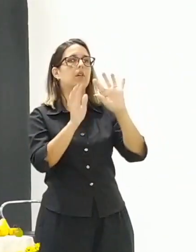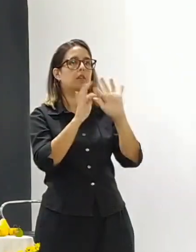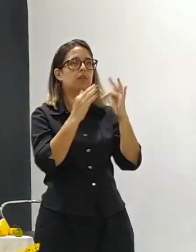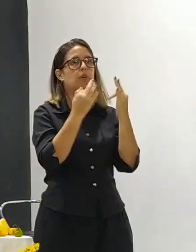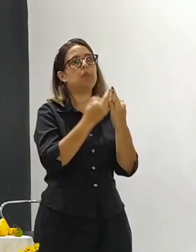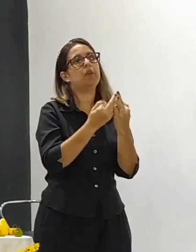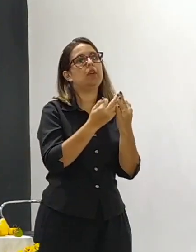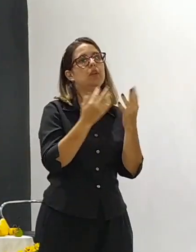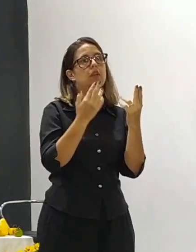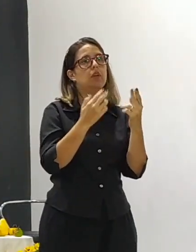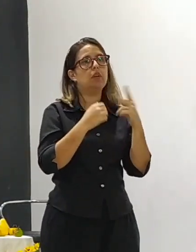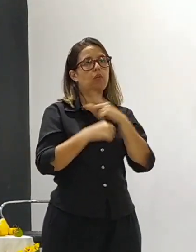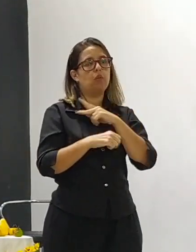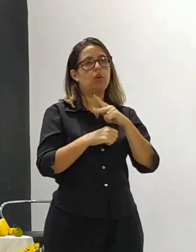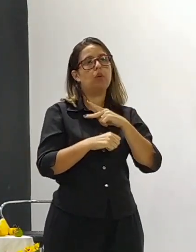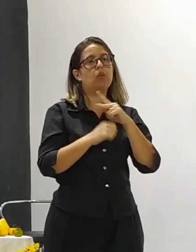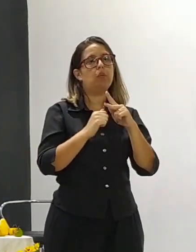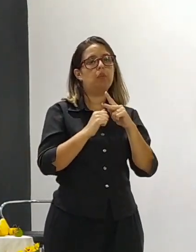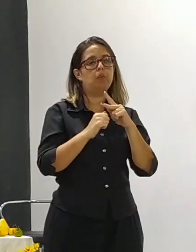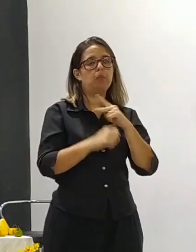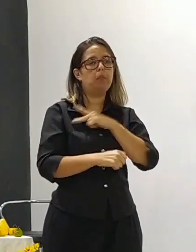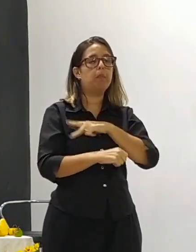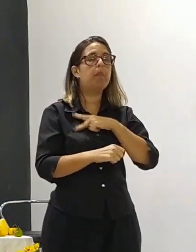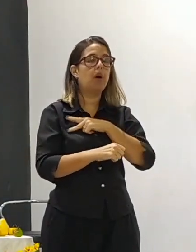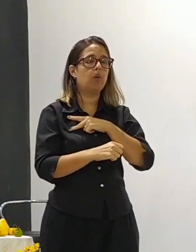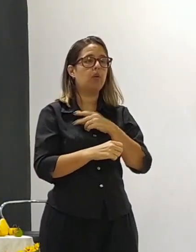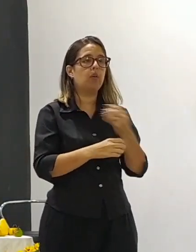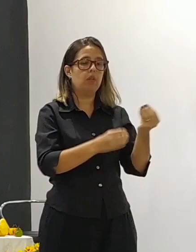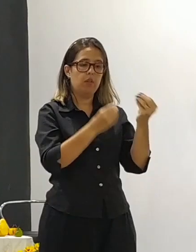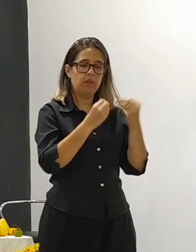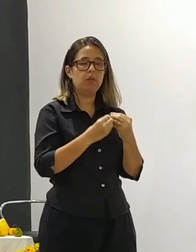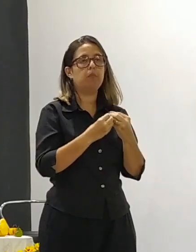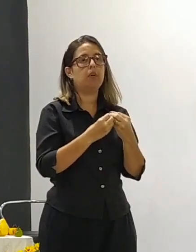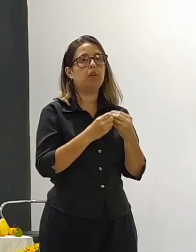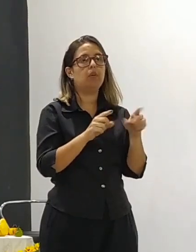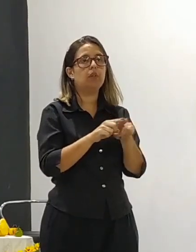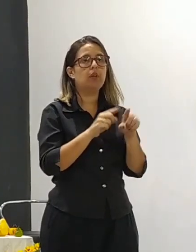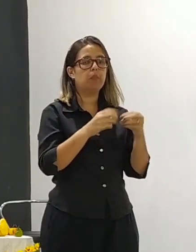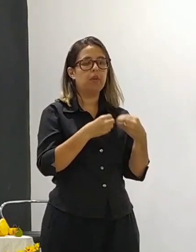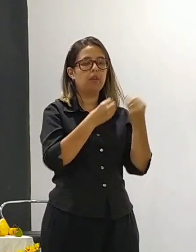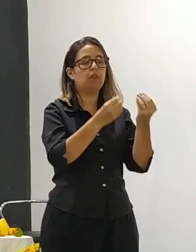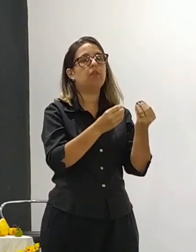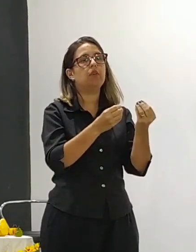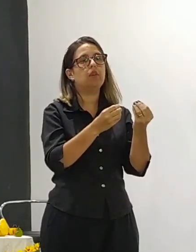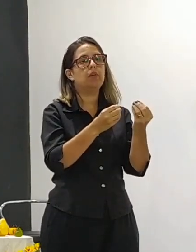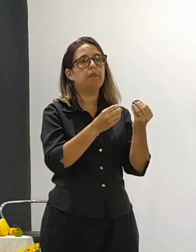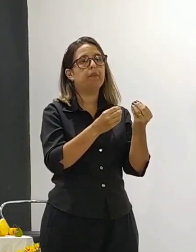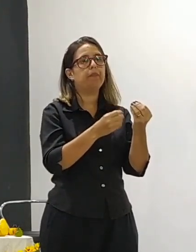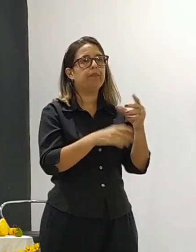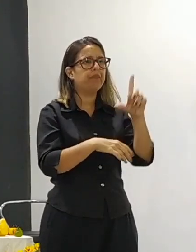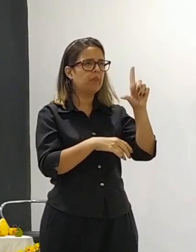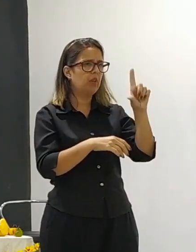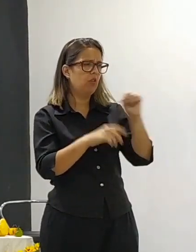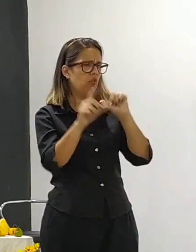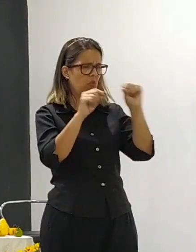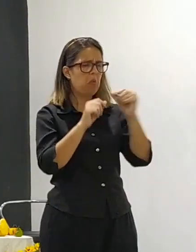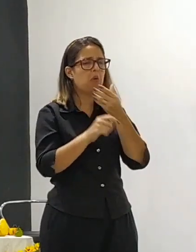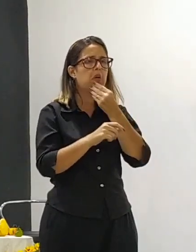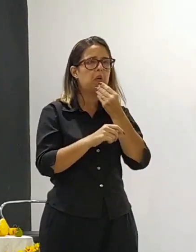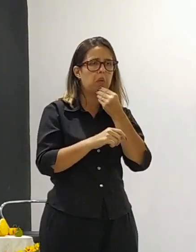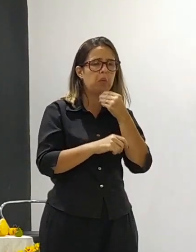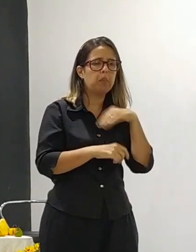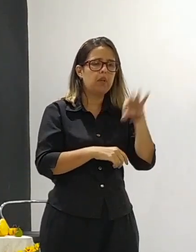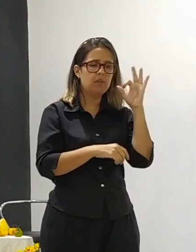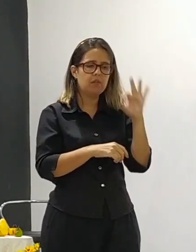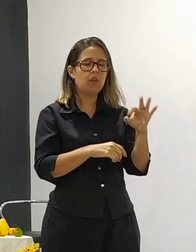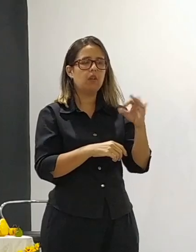Como Paulo disse para Timóteo: assim como você recebeu de mim, agora envia outros. Escolhe homens idôneos, preparados,